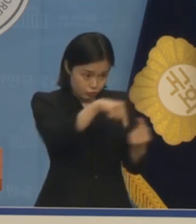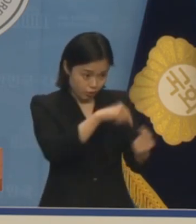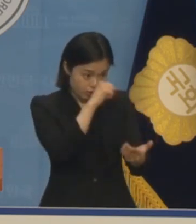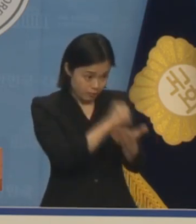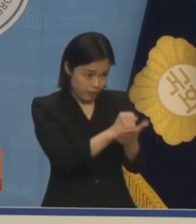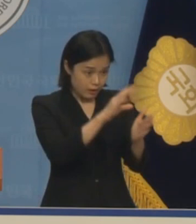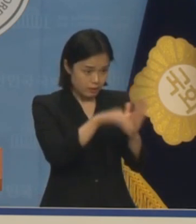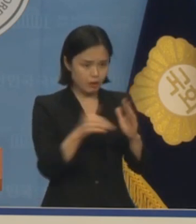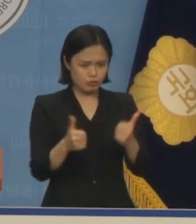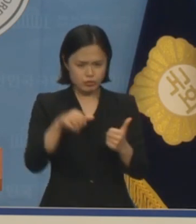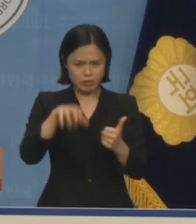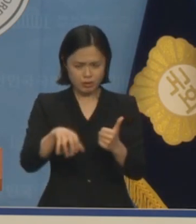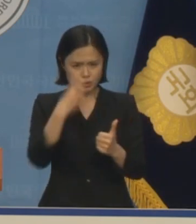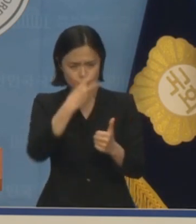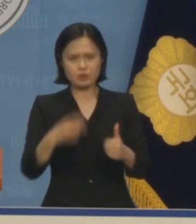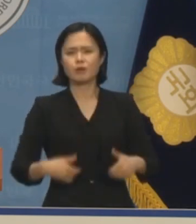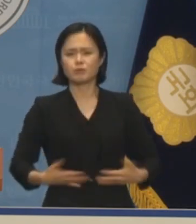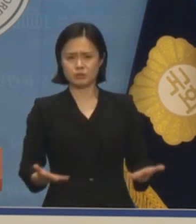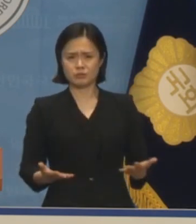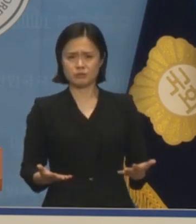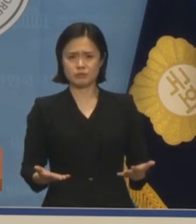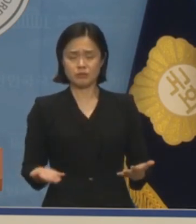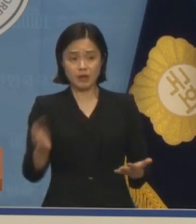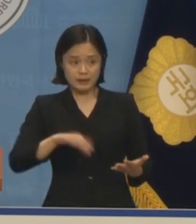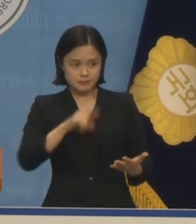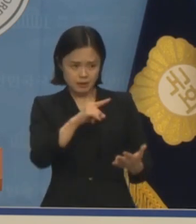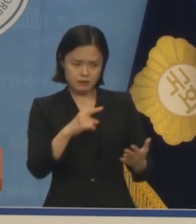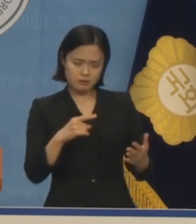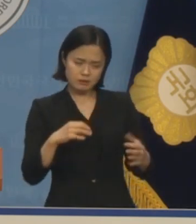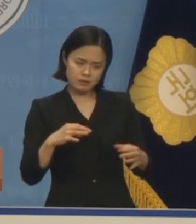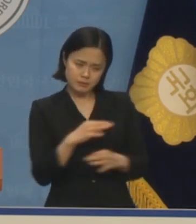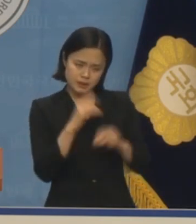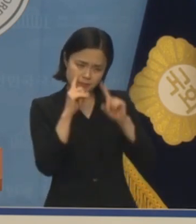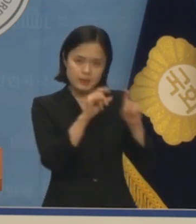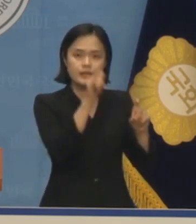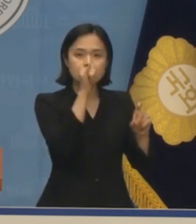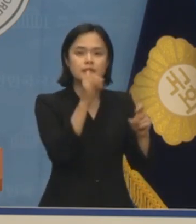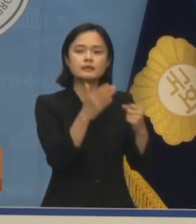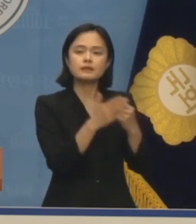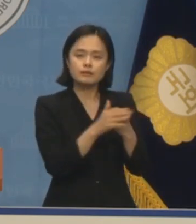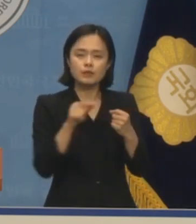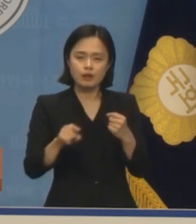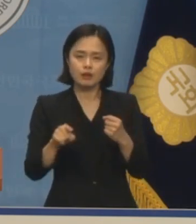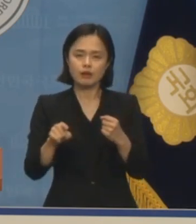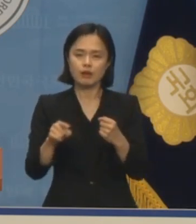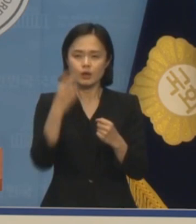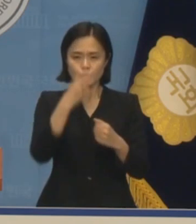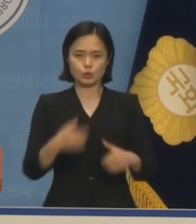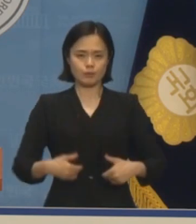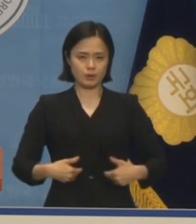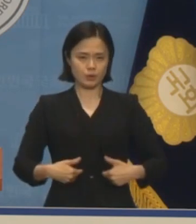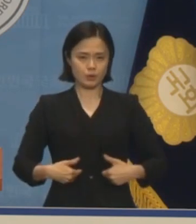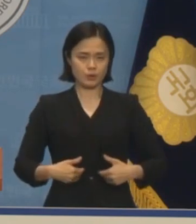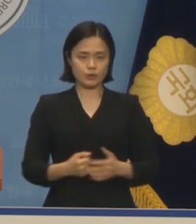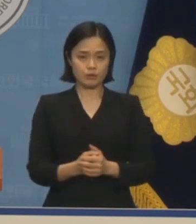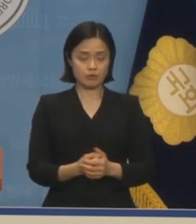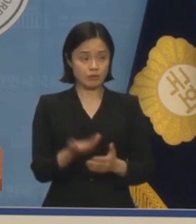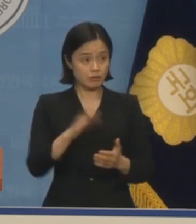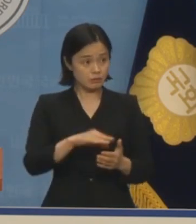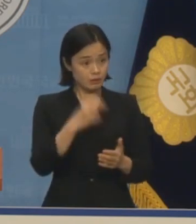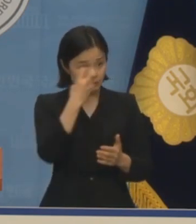될 사안이었습니다. 그런 점에서 검찰총장의 해당 발언과 뒤이은 보복성 소환은